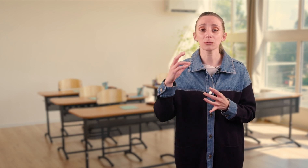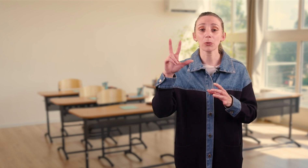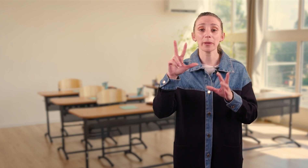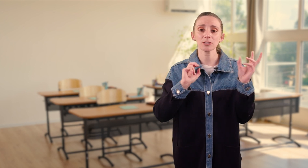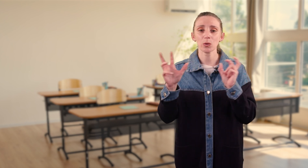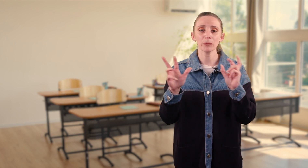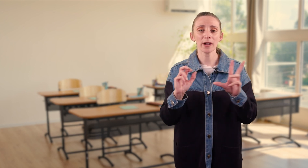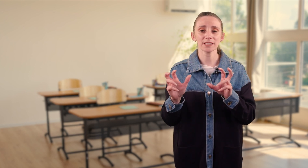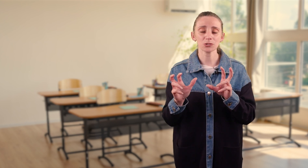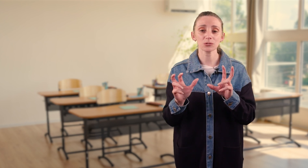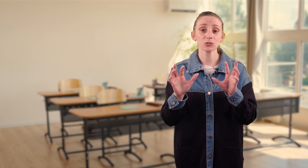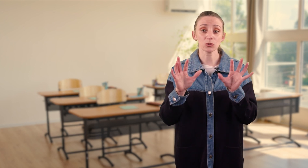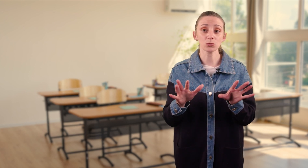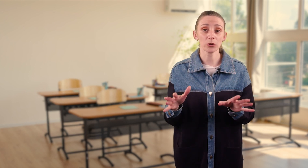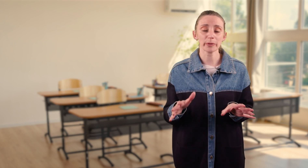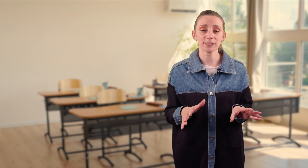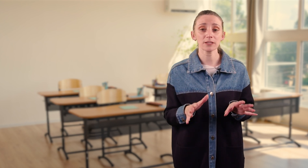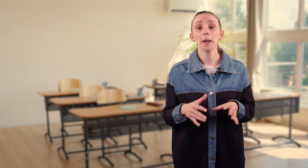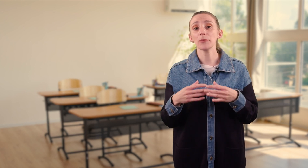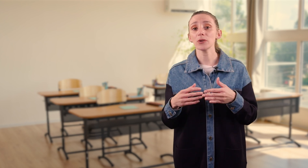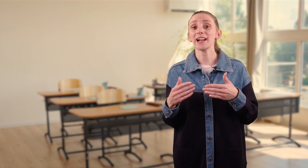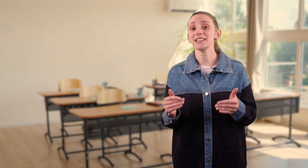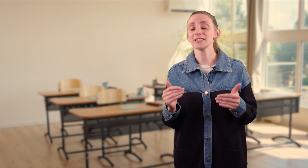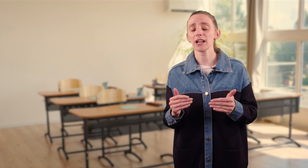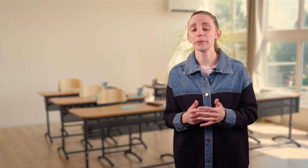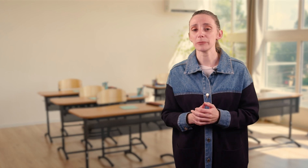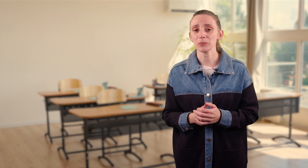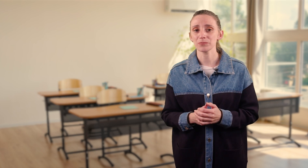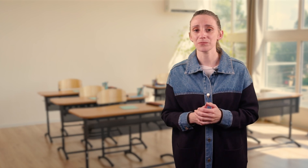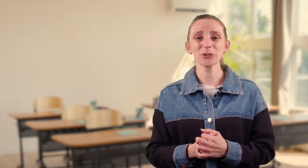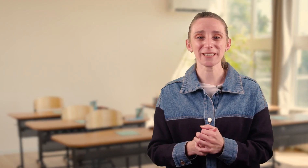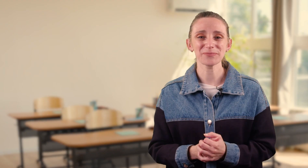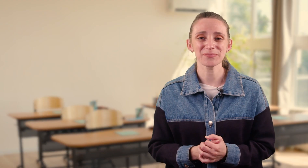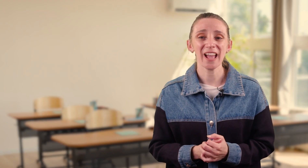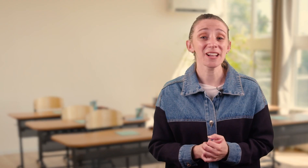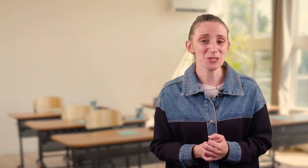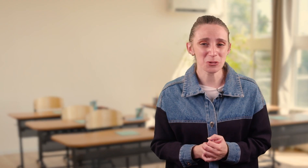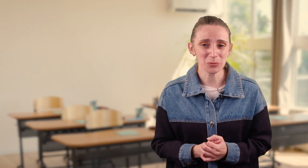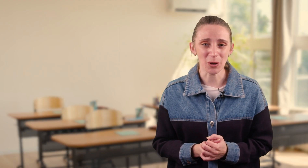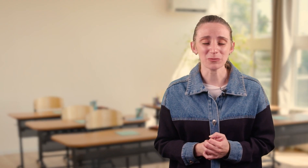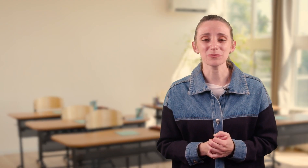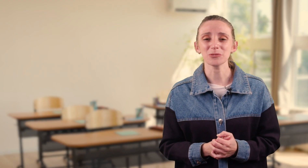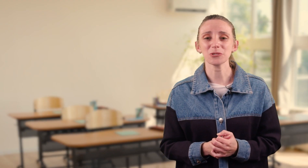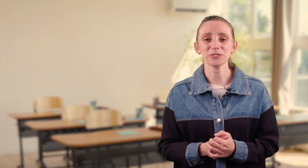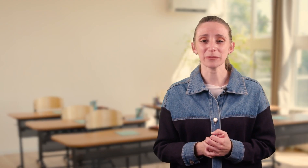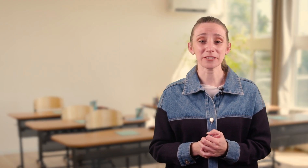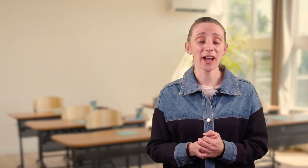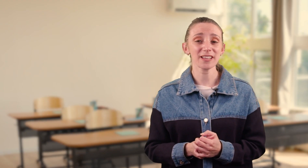donc on perçoit moins les choses, surtout quand une personne peut aller assez rapidement. Ok, je reprends. Je fais une petite phrase